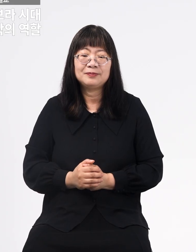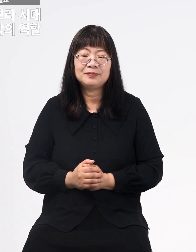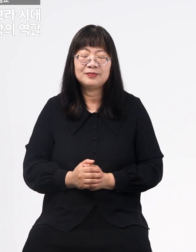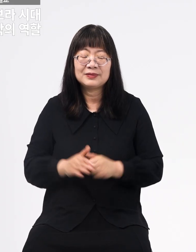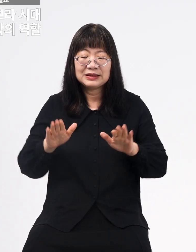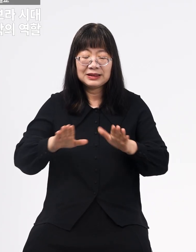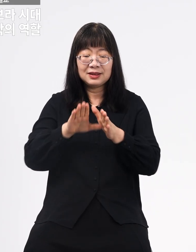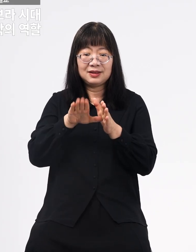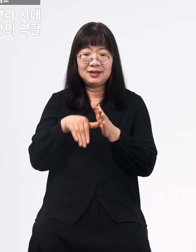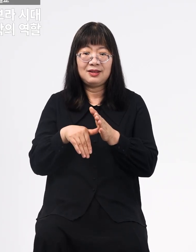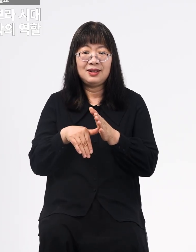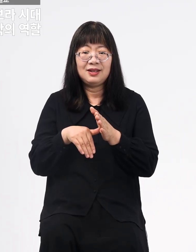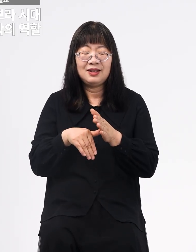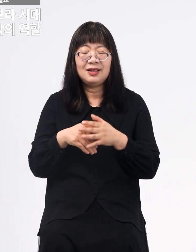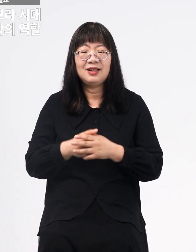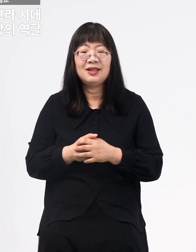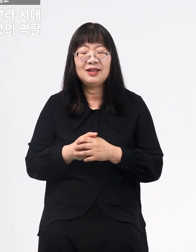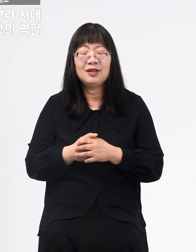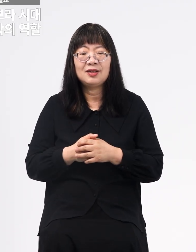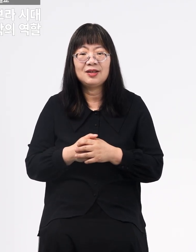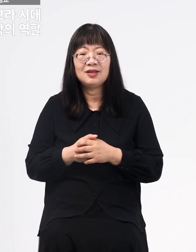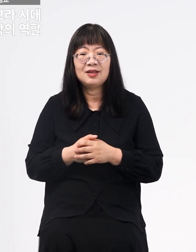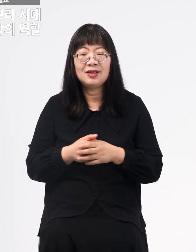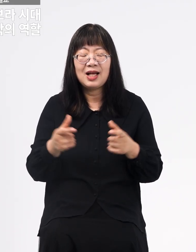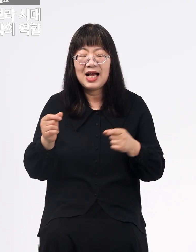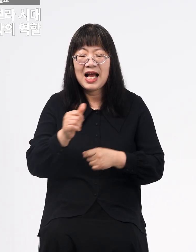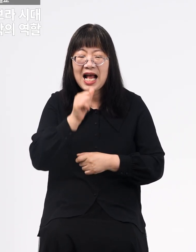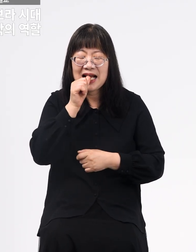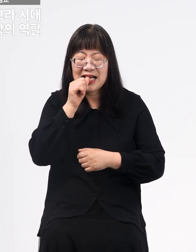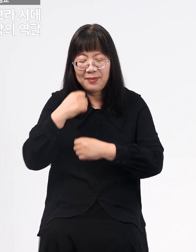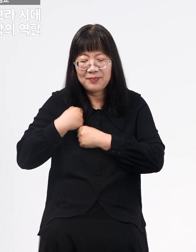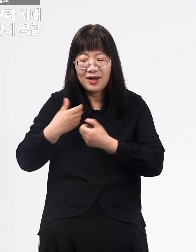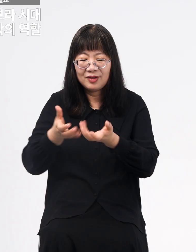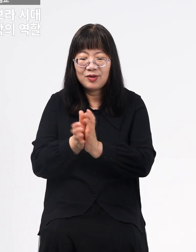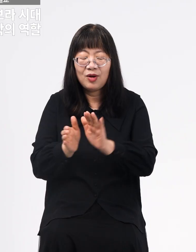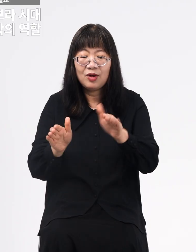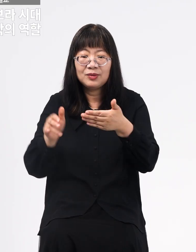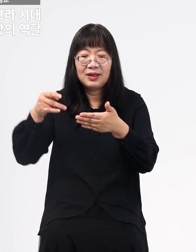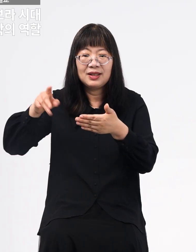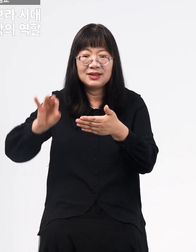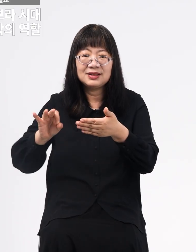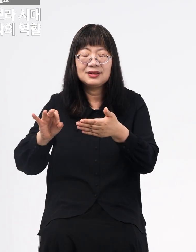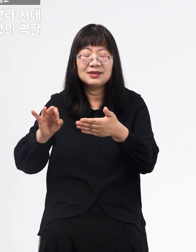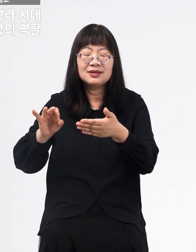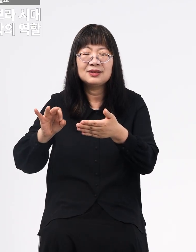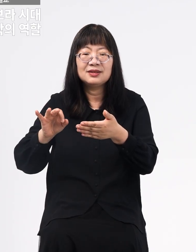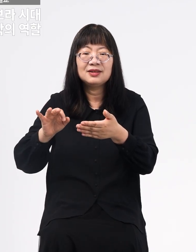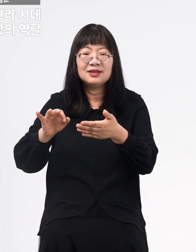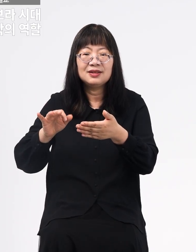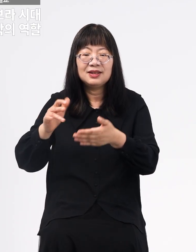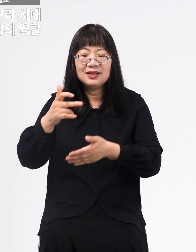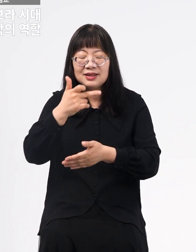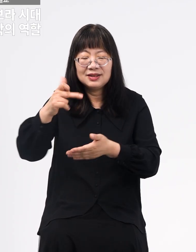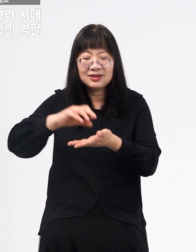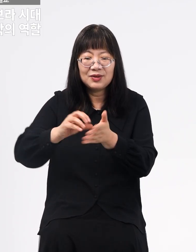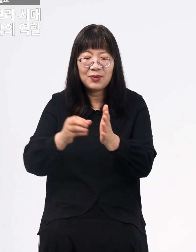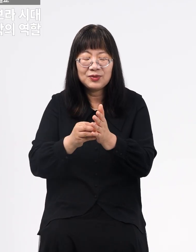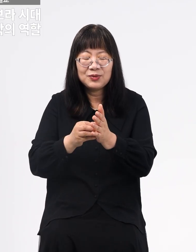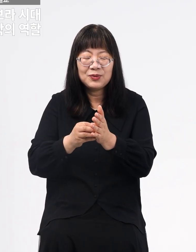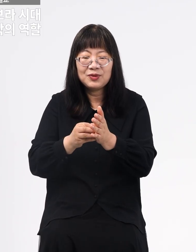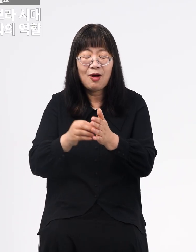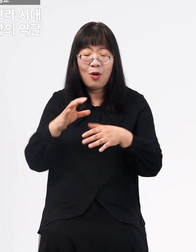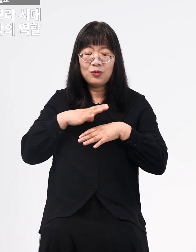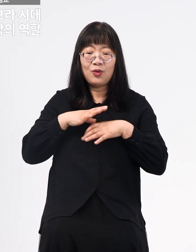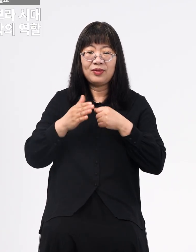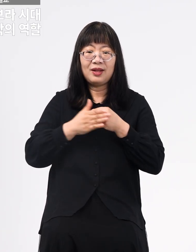이 시대에 그런 철병거 900승과 규모와 크기에 압도되어 장래